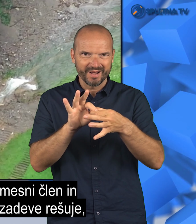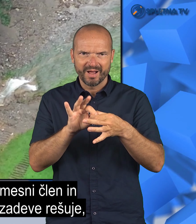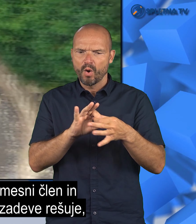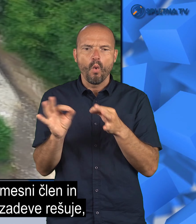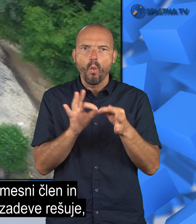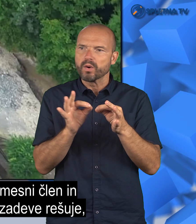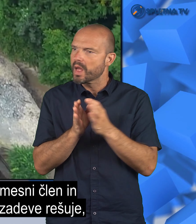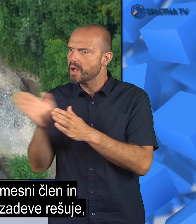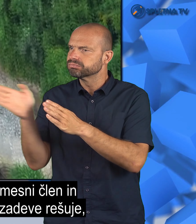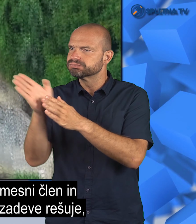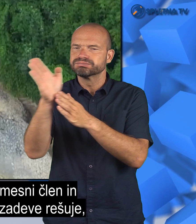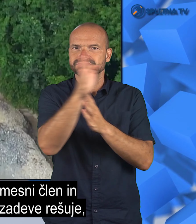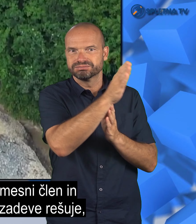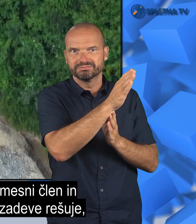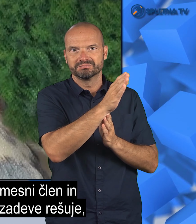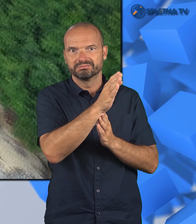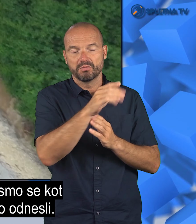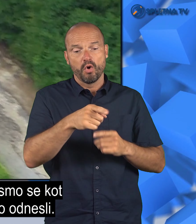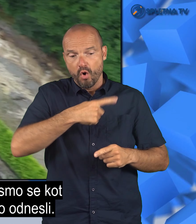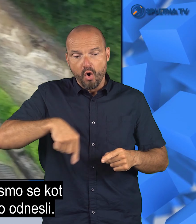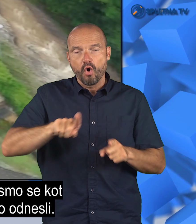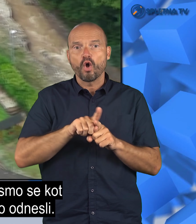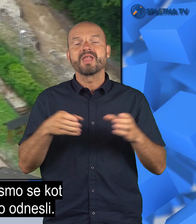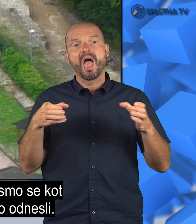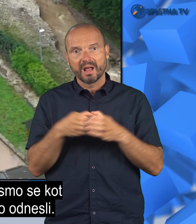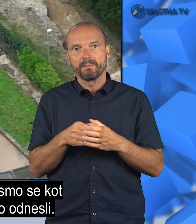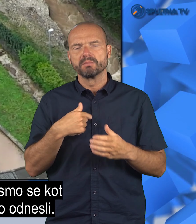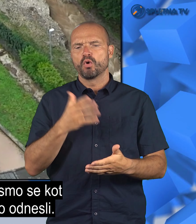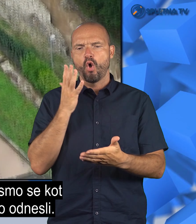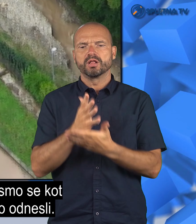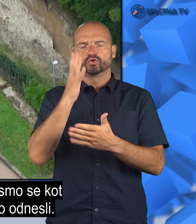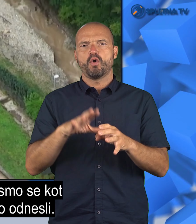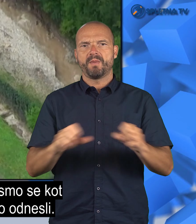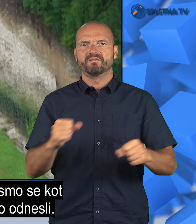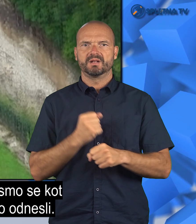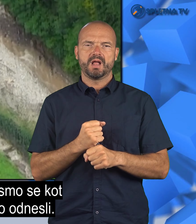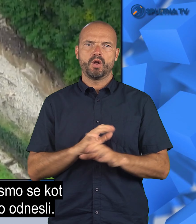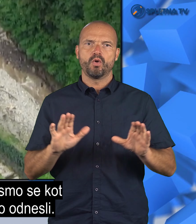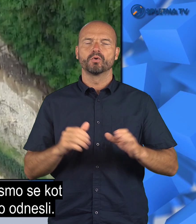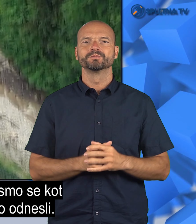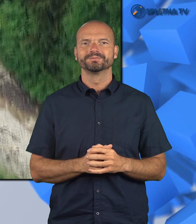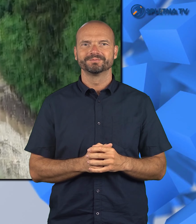te zadeve rešujejo in mislim, da smo si kot ekipa odlično obnesli.